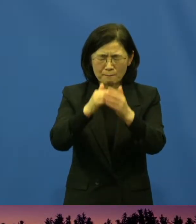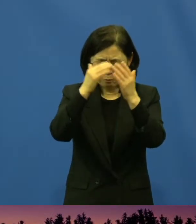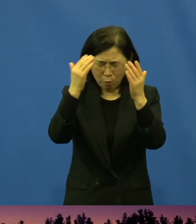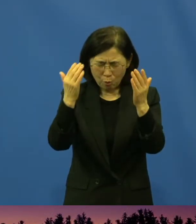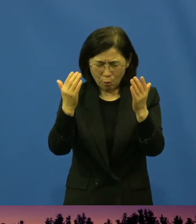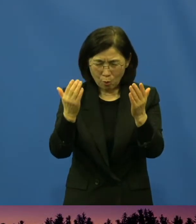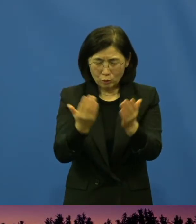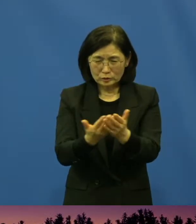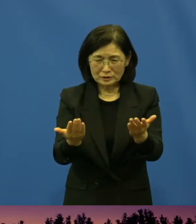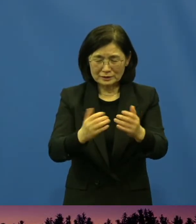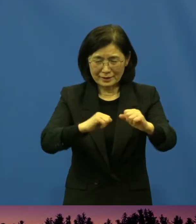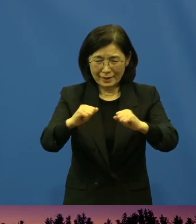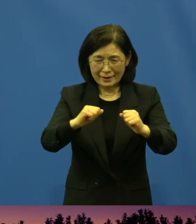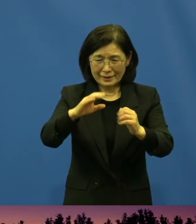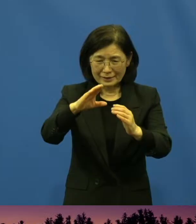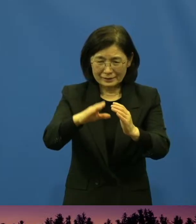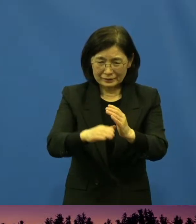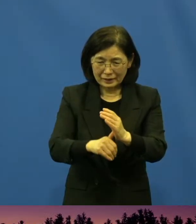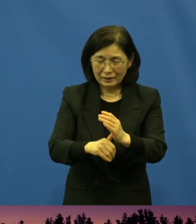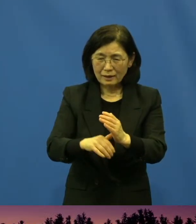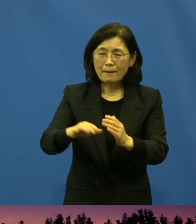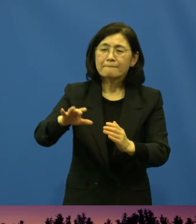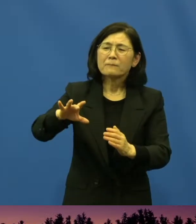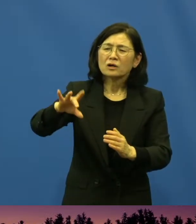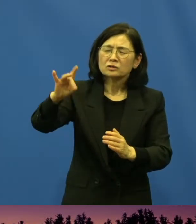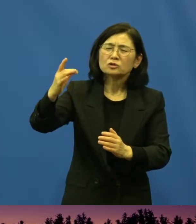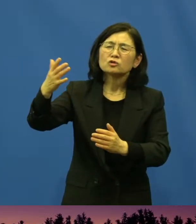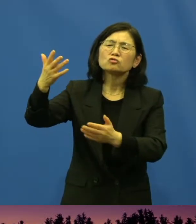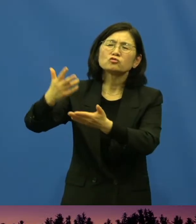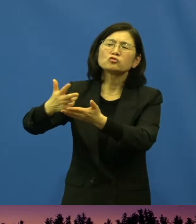나중에 제일 끝에 기도나 해볼까?